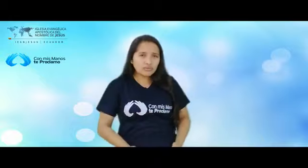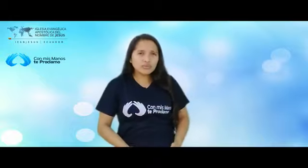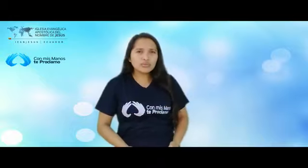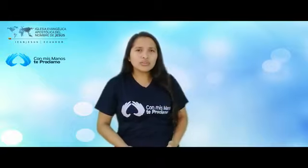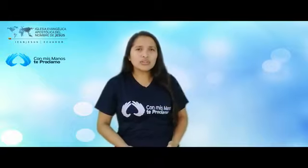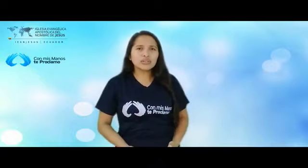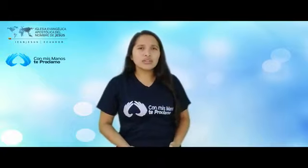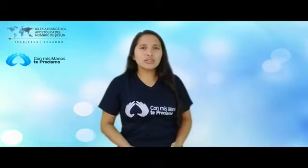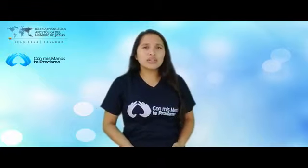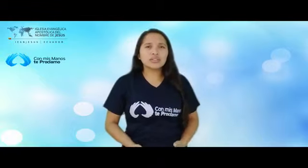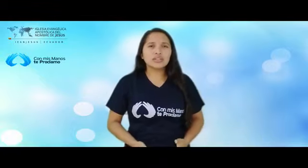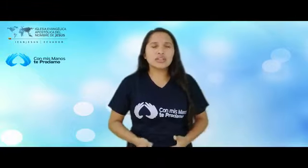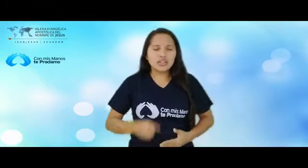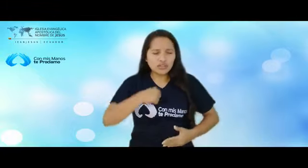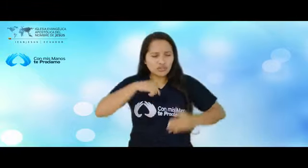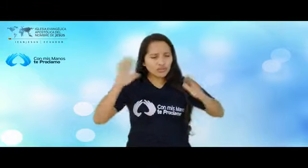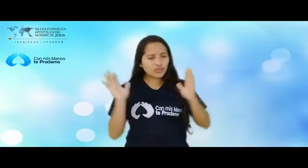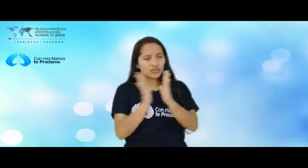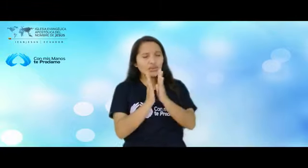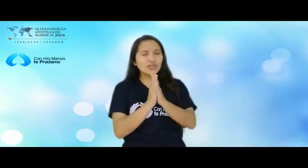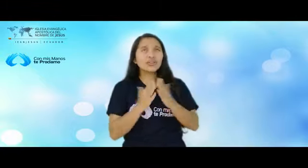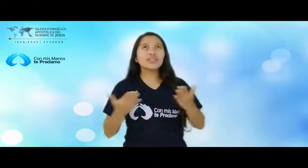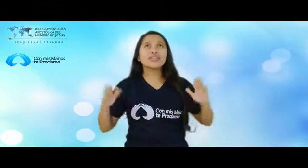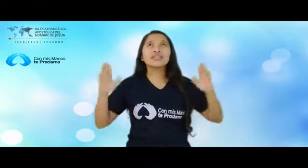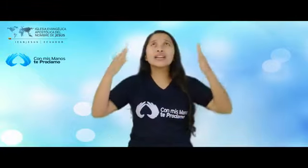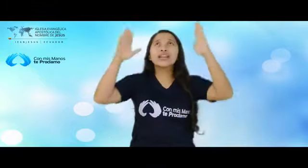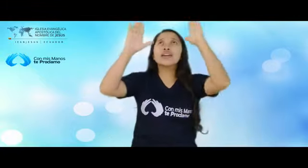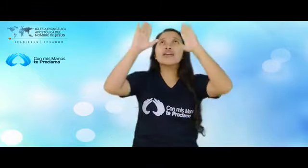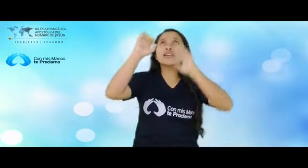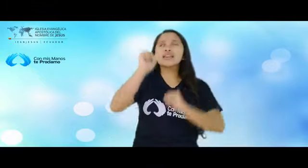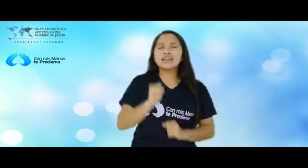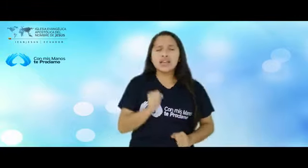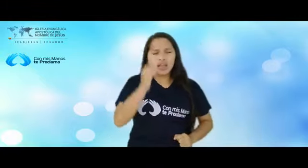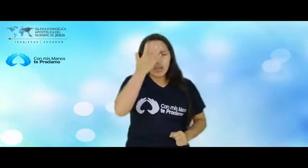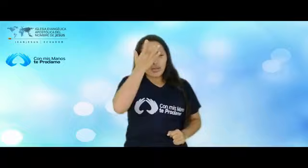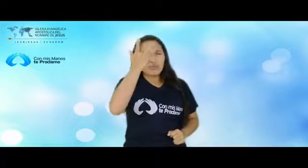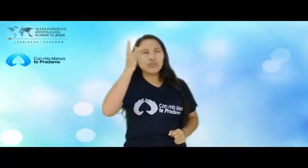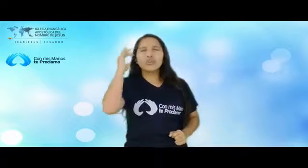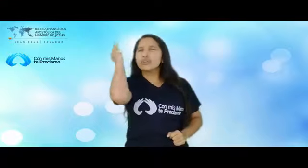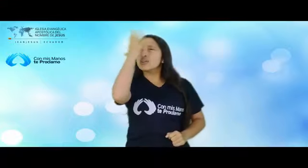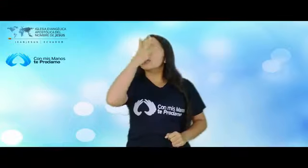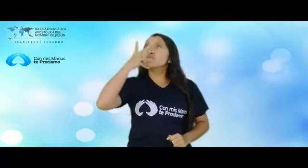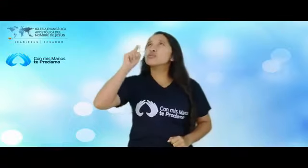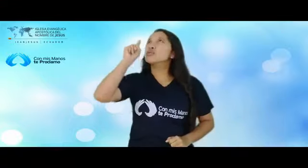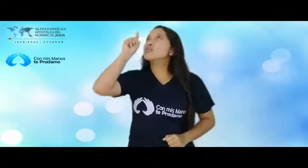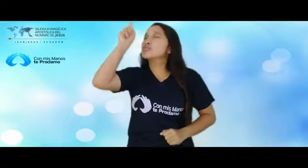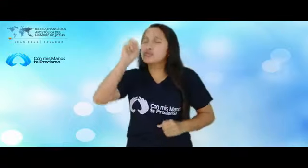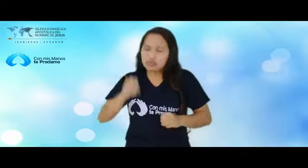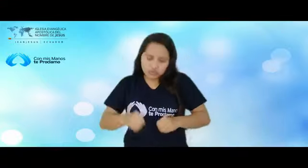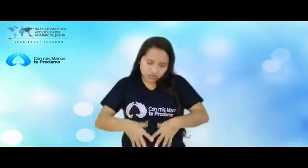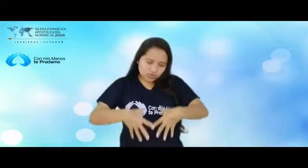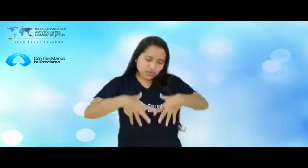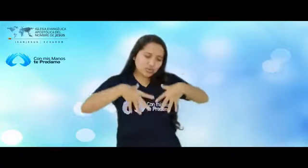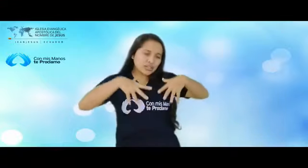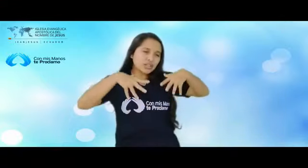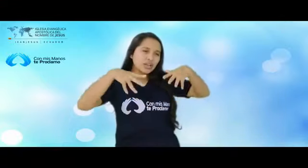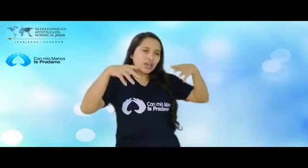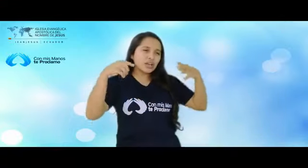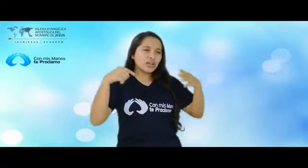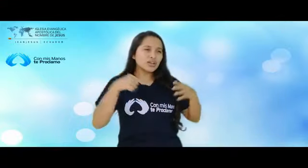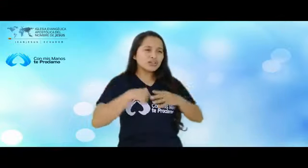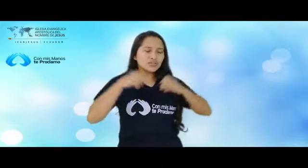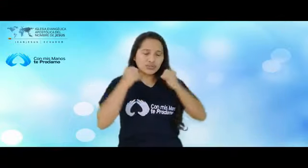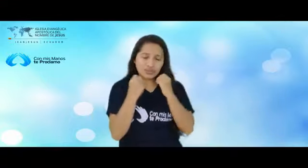madre. Te alabaré porque formidables, maravillosas son tus obras.